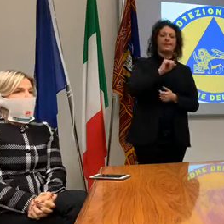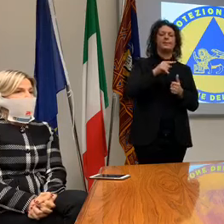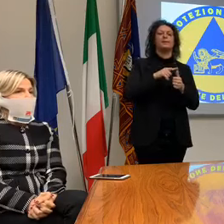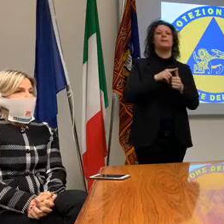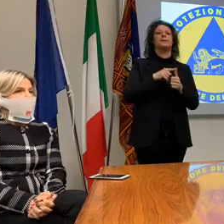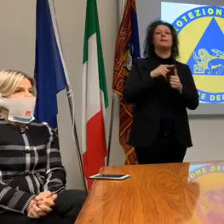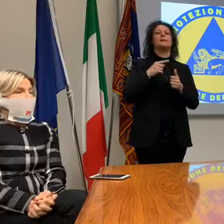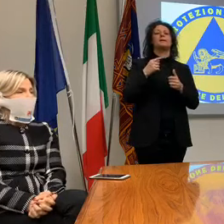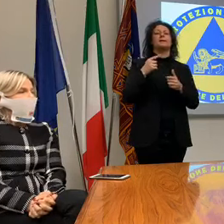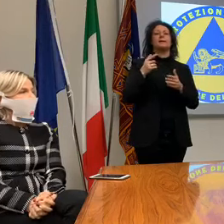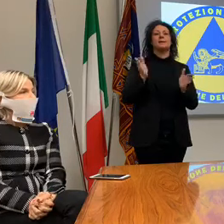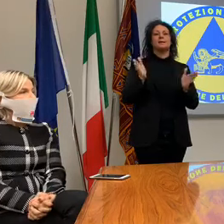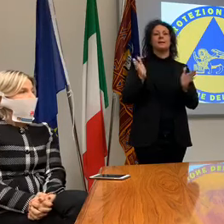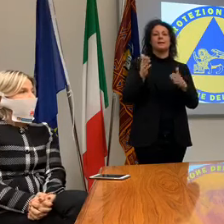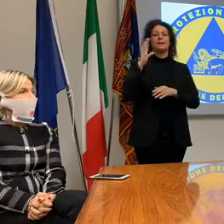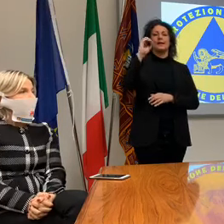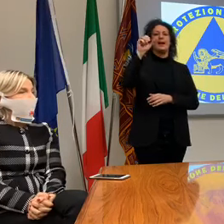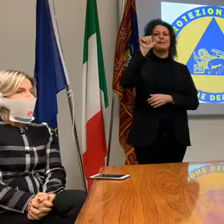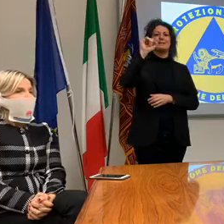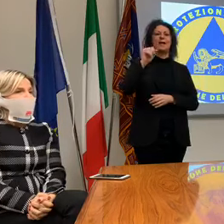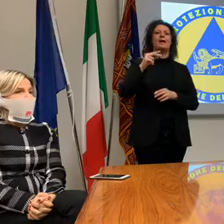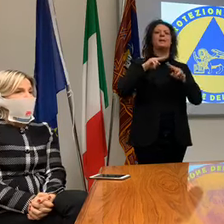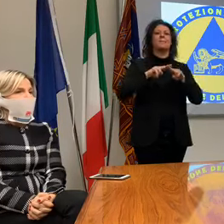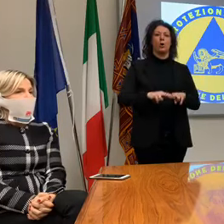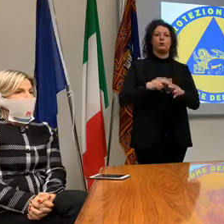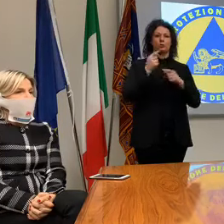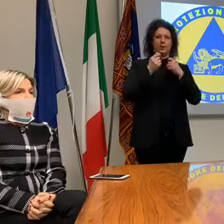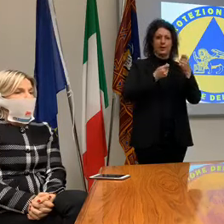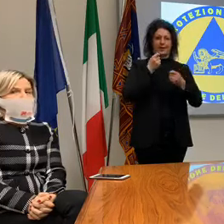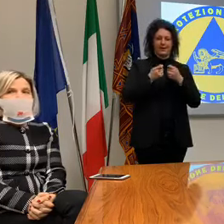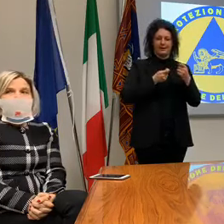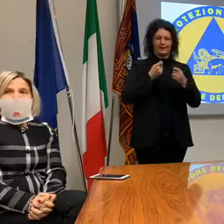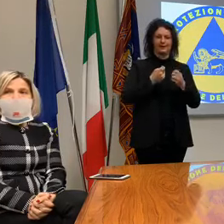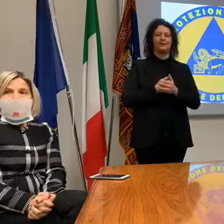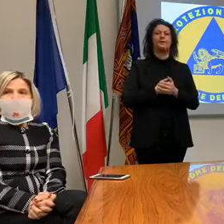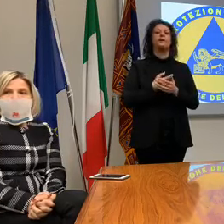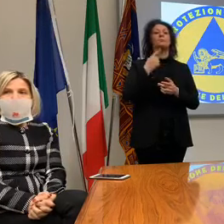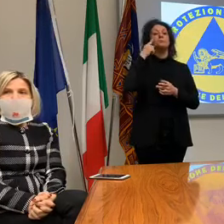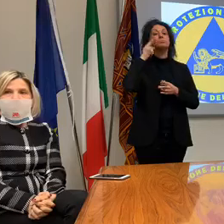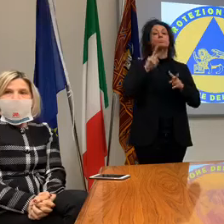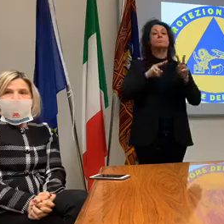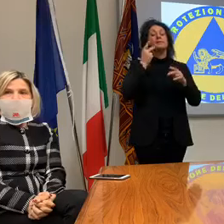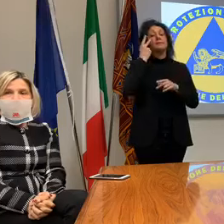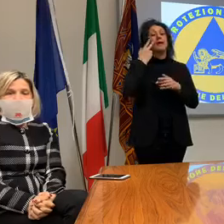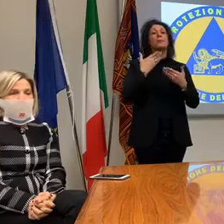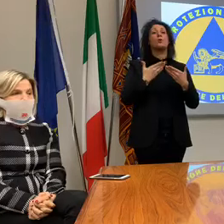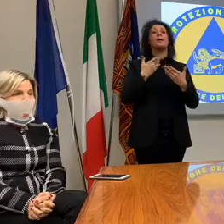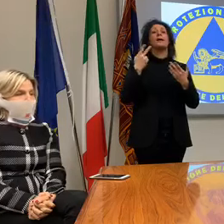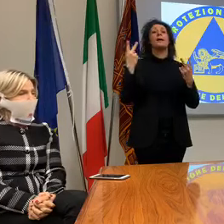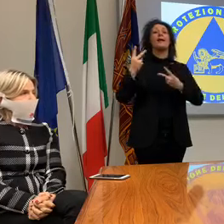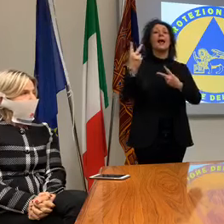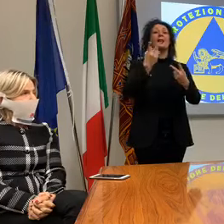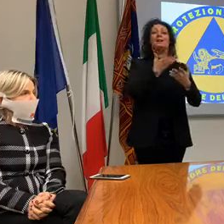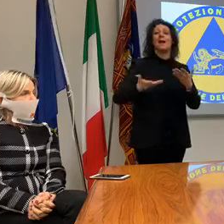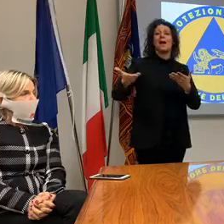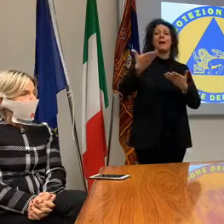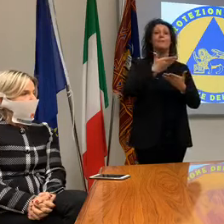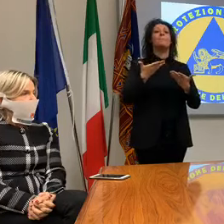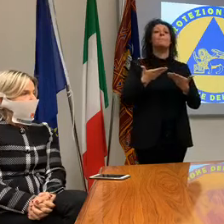abbiamo dato mandato di fare la verifica di quali siano queste realtà pubbliche che possono